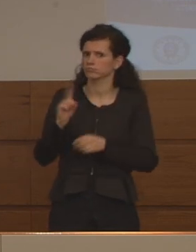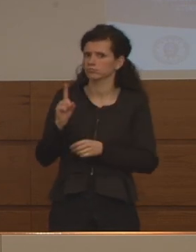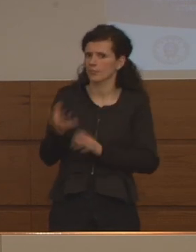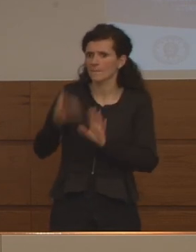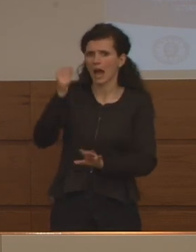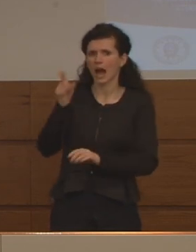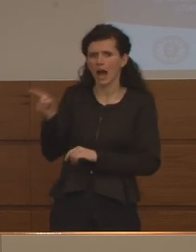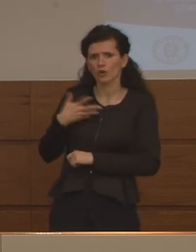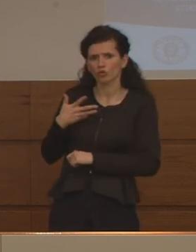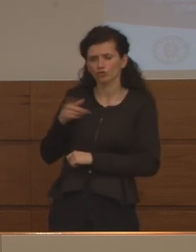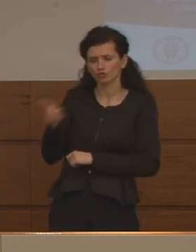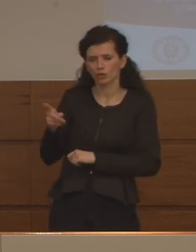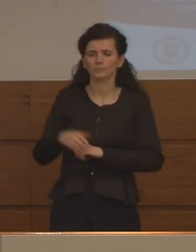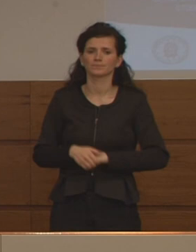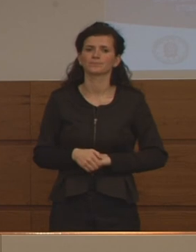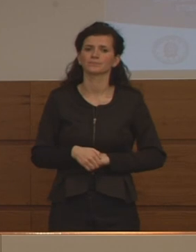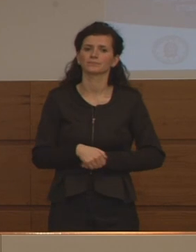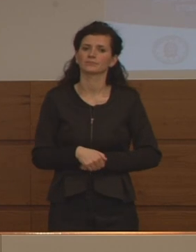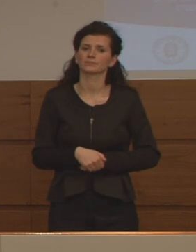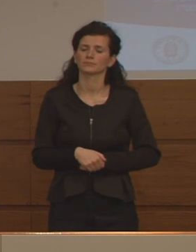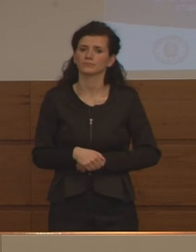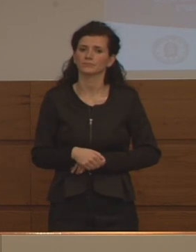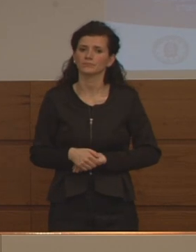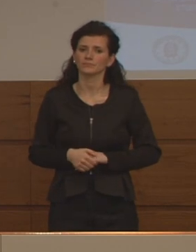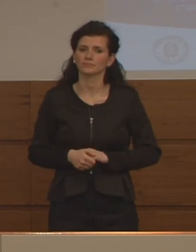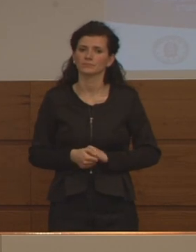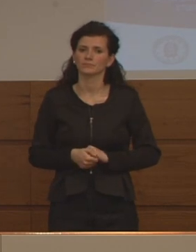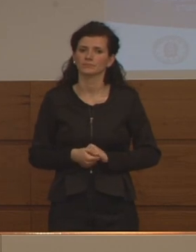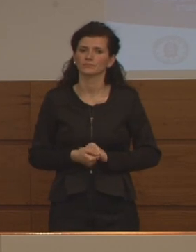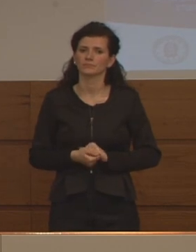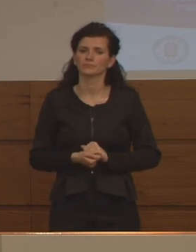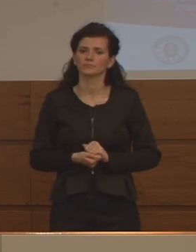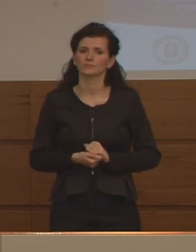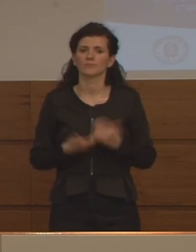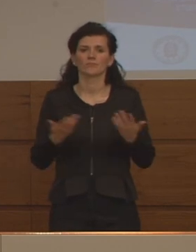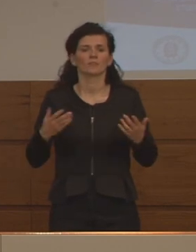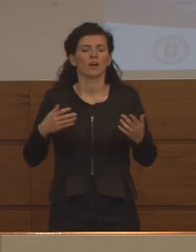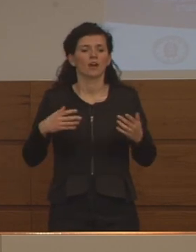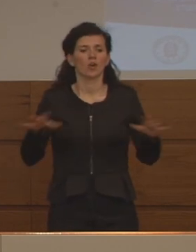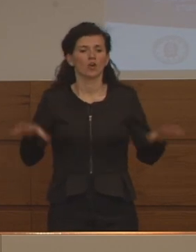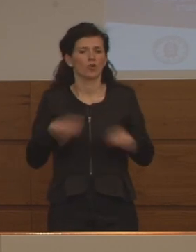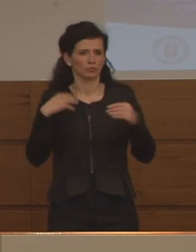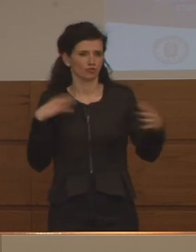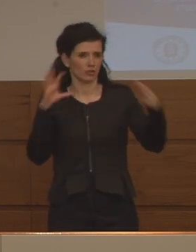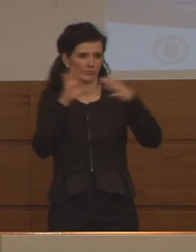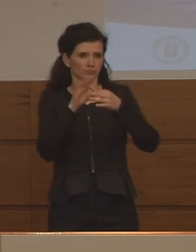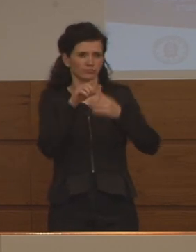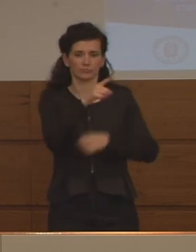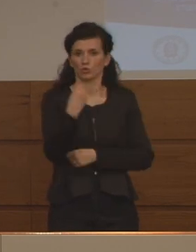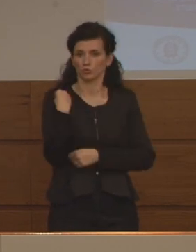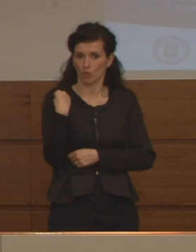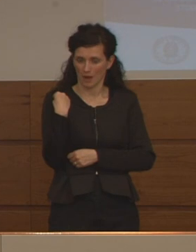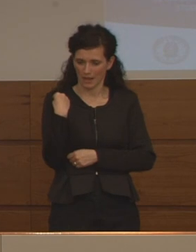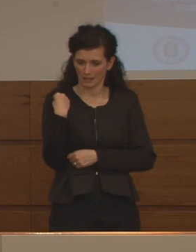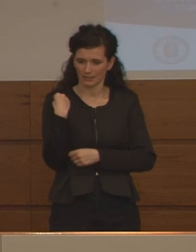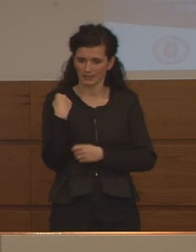allora parte dalla prima delle sue domande per ricordare innanzitutto che